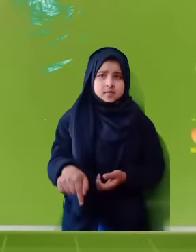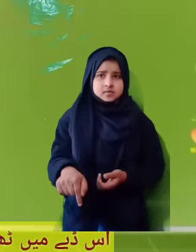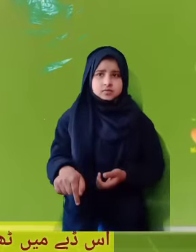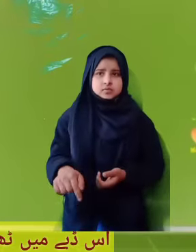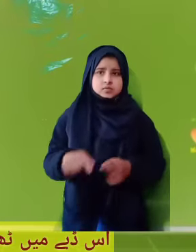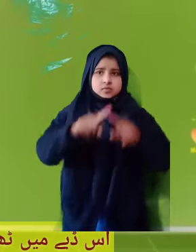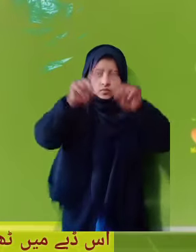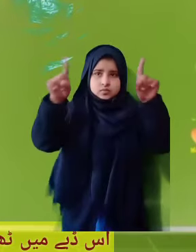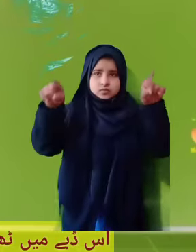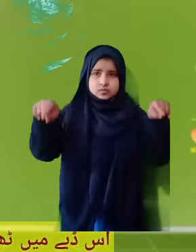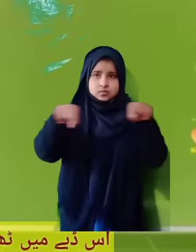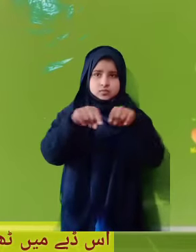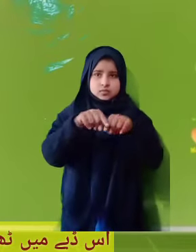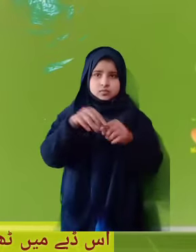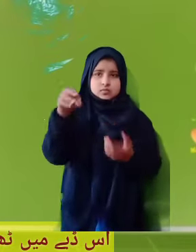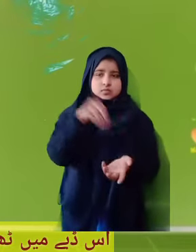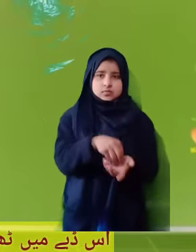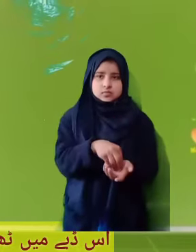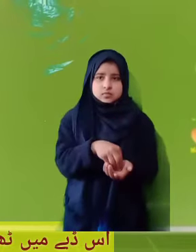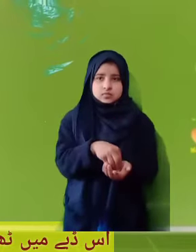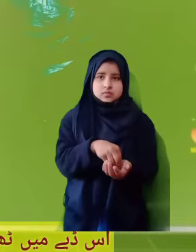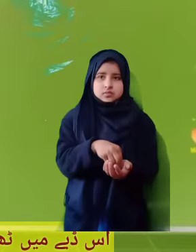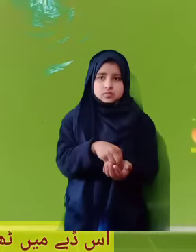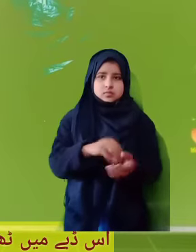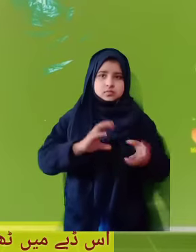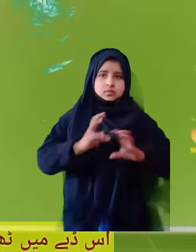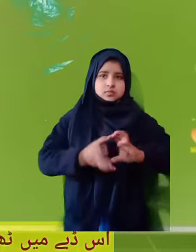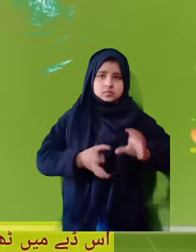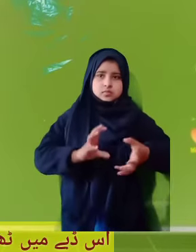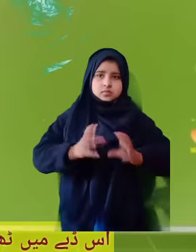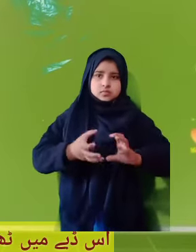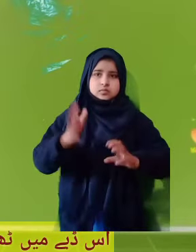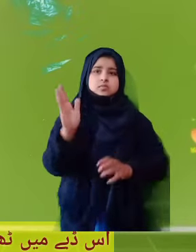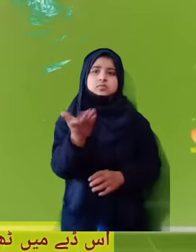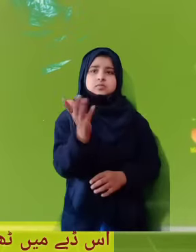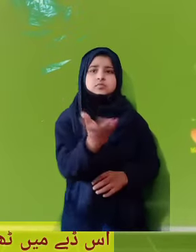इस डिब्बे में ठोस